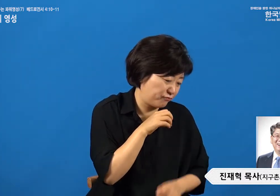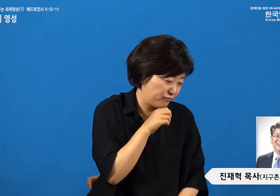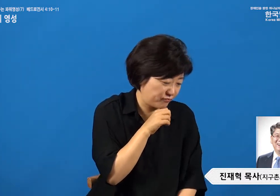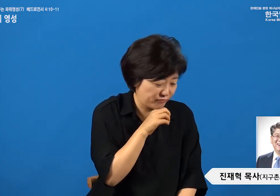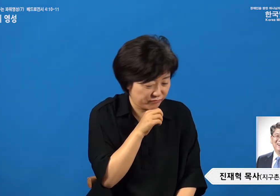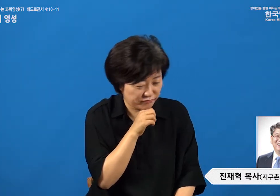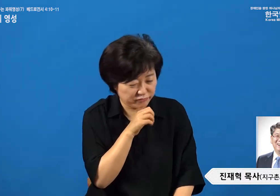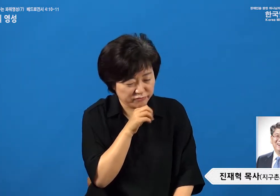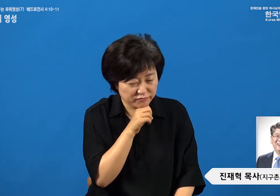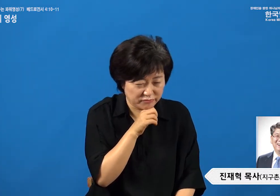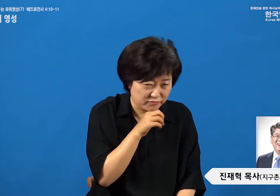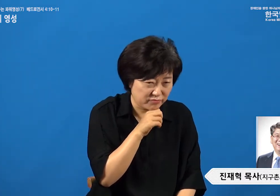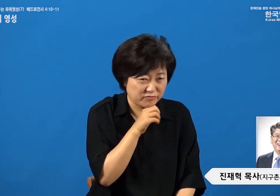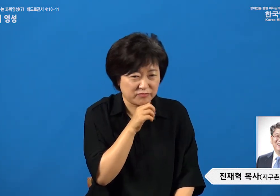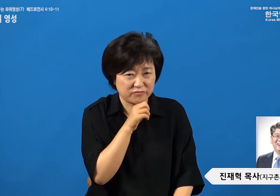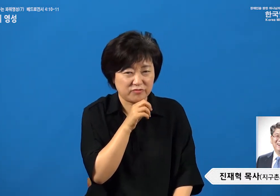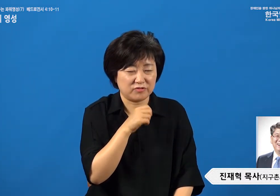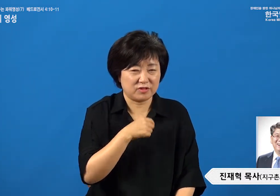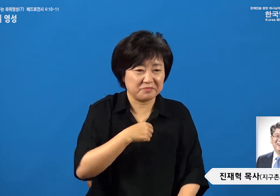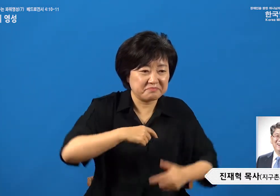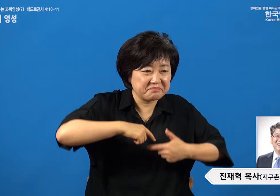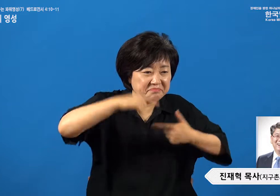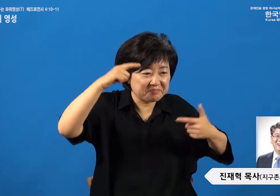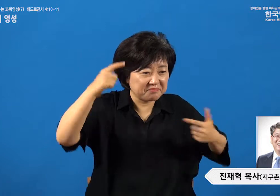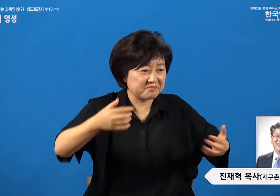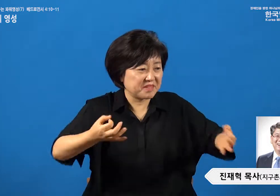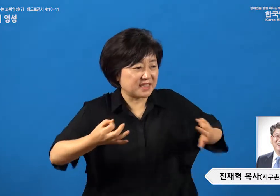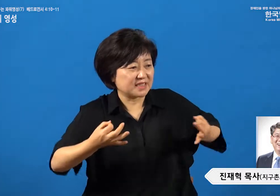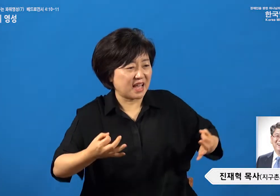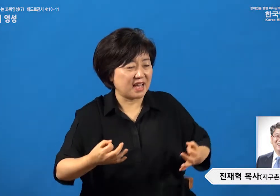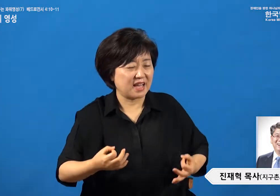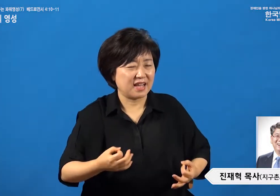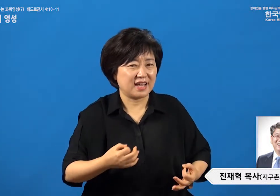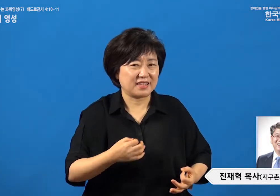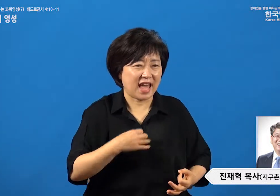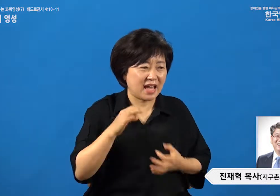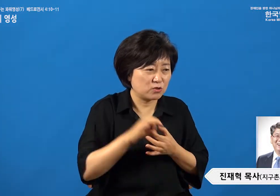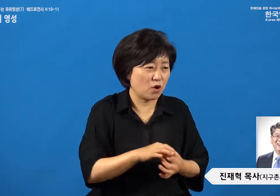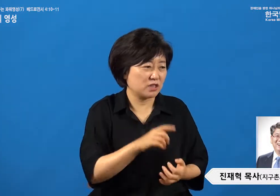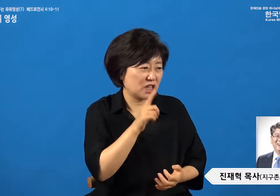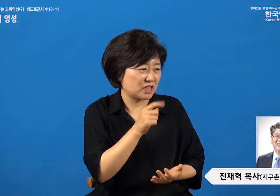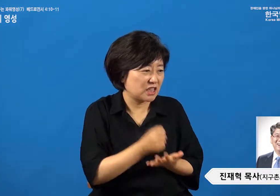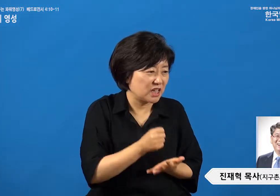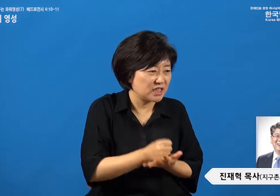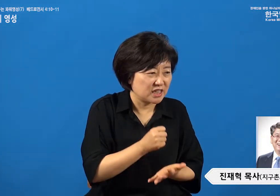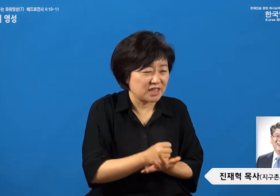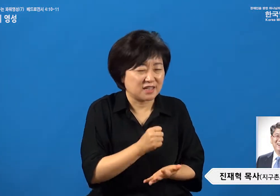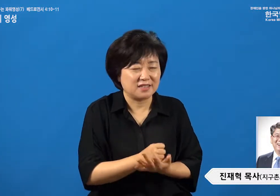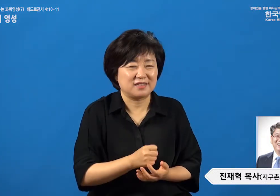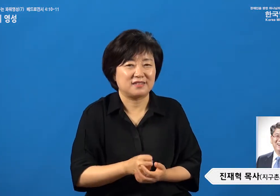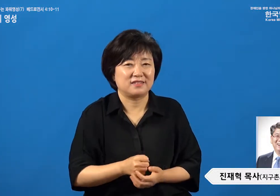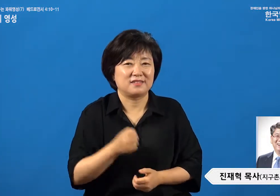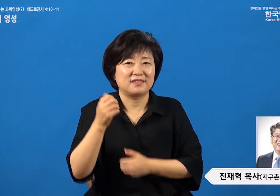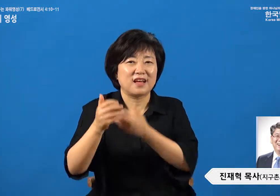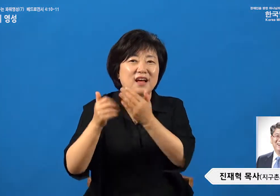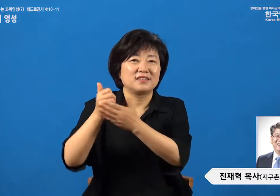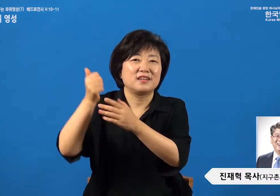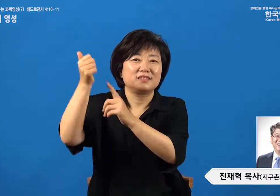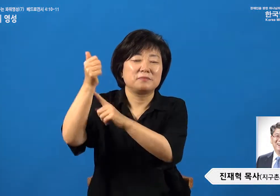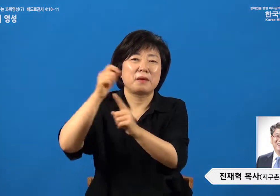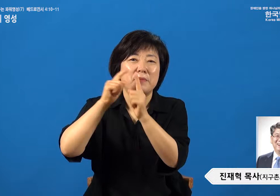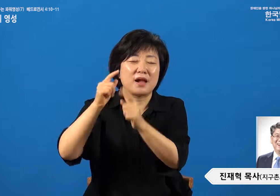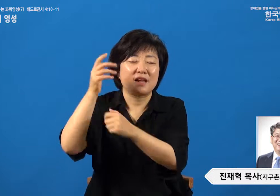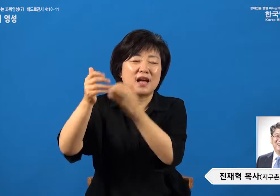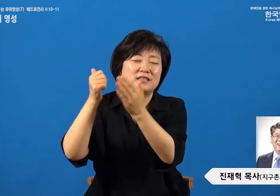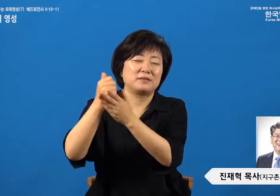궁시렁댄다는 겁니다. 불평한다는 겁니다. 생색낸다는 겁니다. 계속 말하면서 하나님의